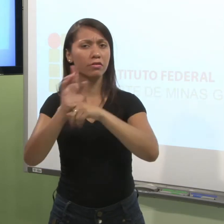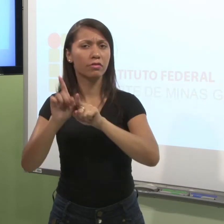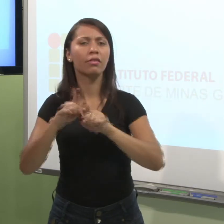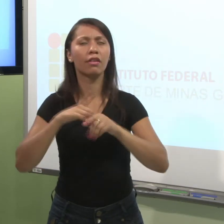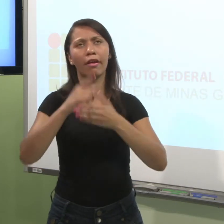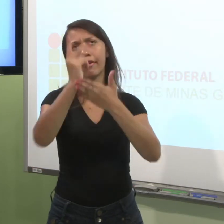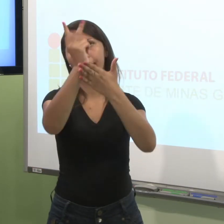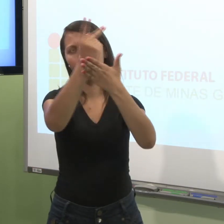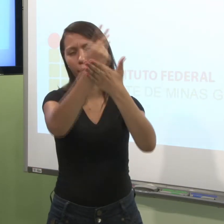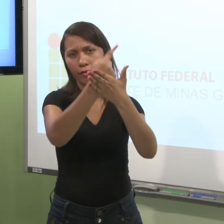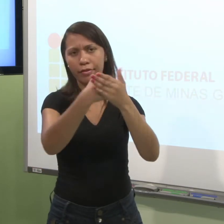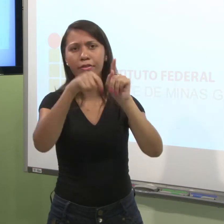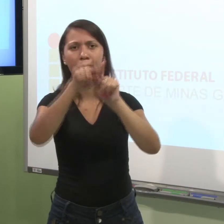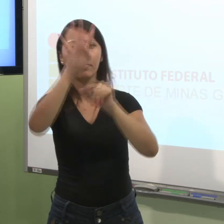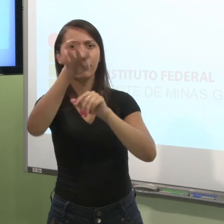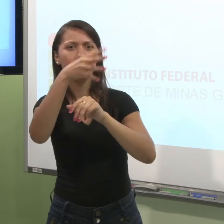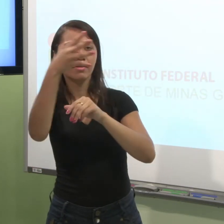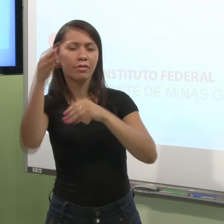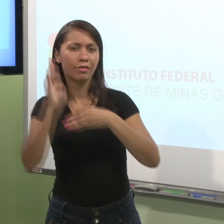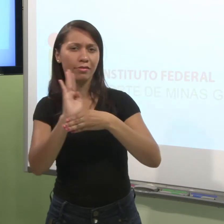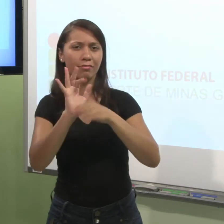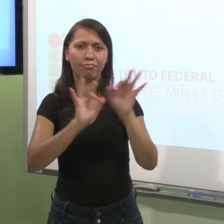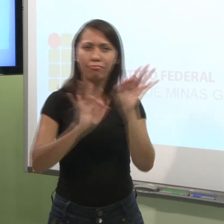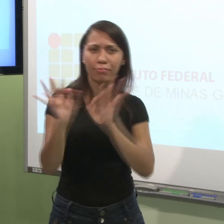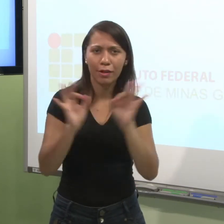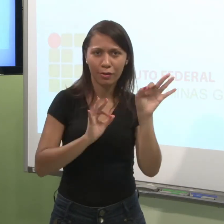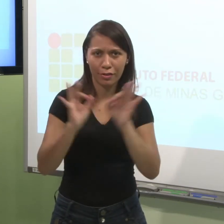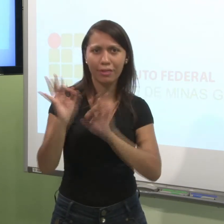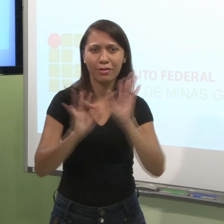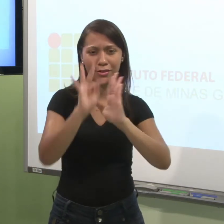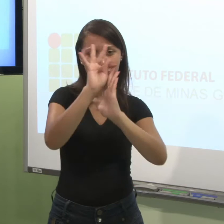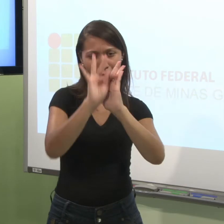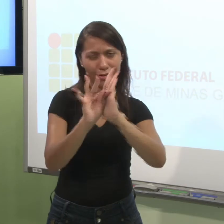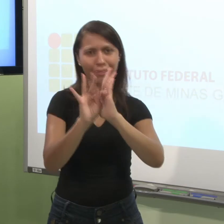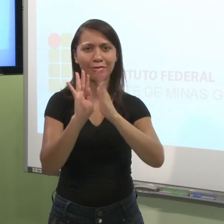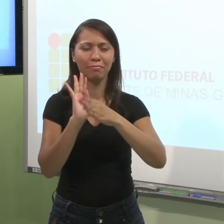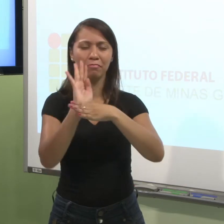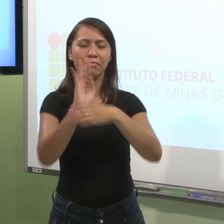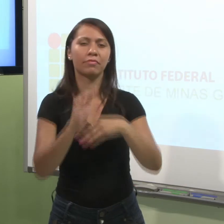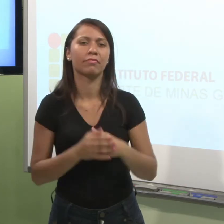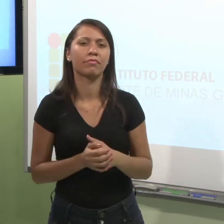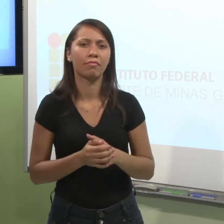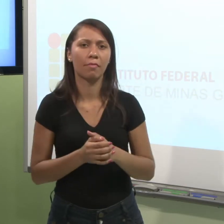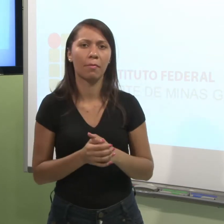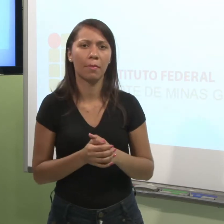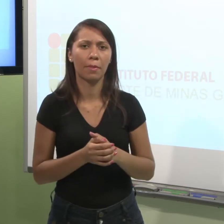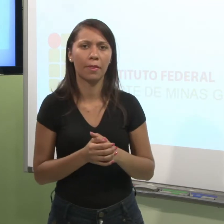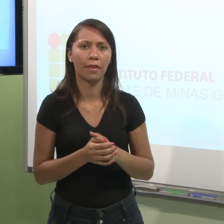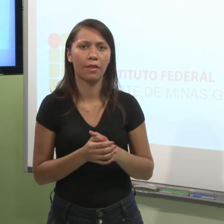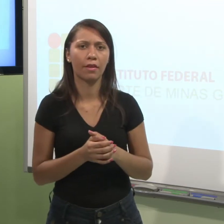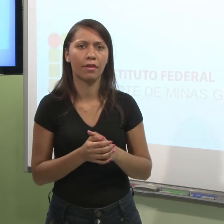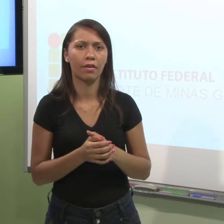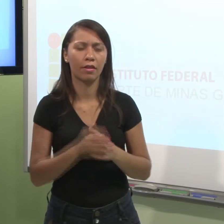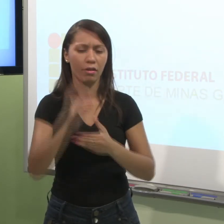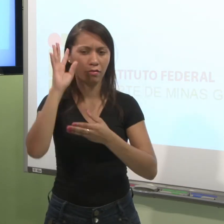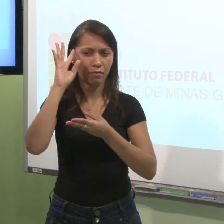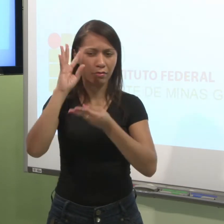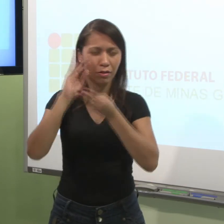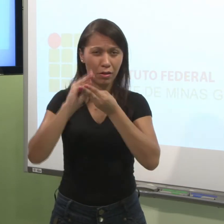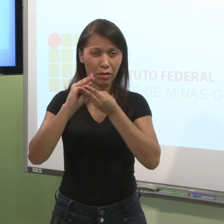ilustrações e de tabelas que organizam parte do conteúdo do texto. E para terminar o nosso resumo, vale lembrar que um